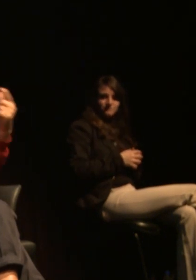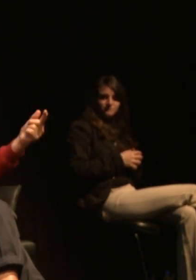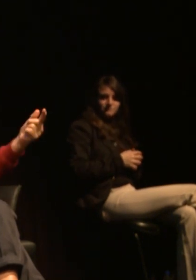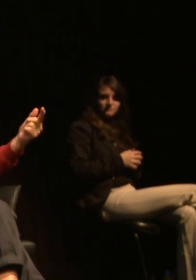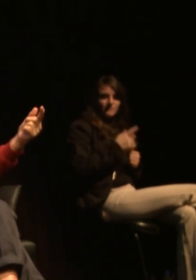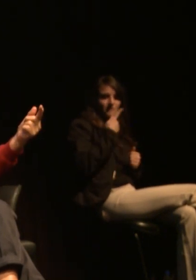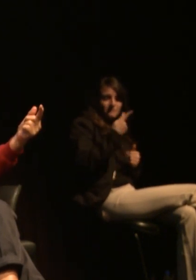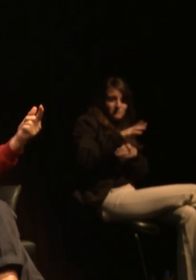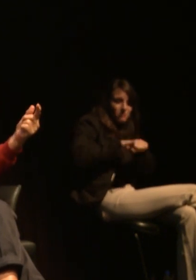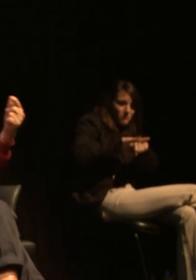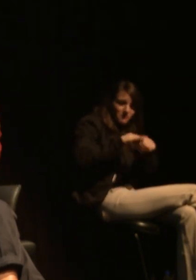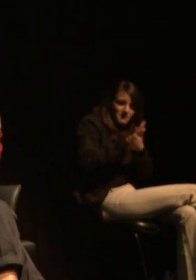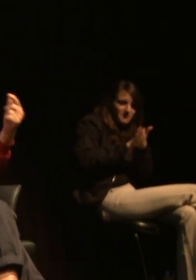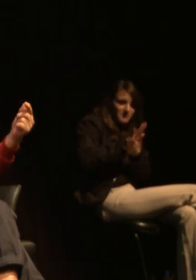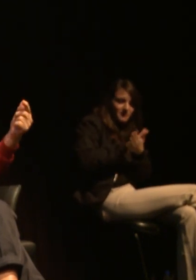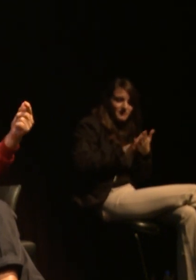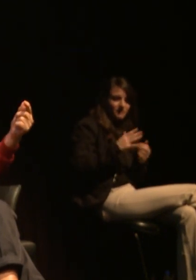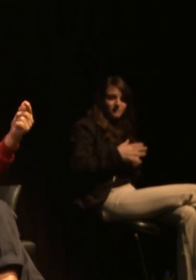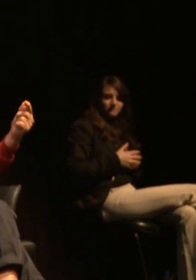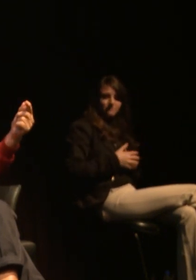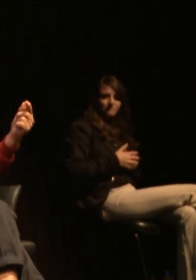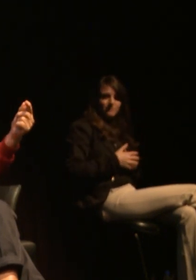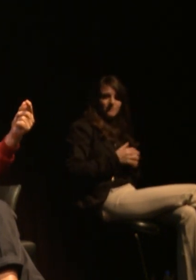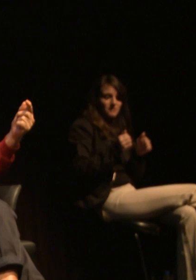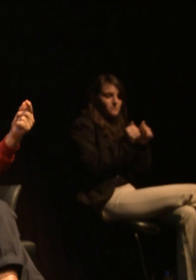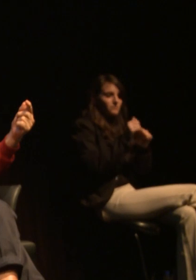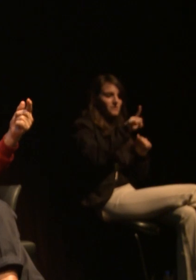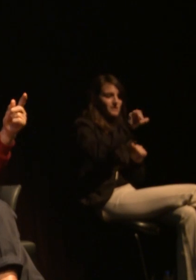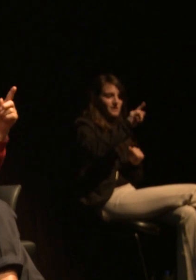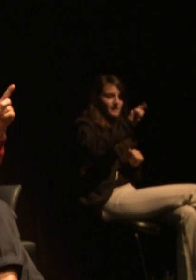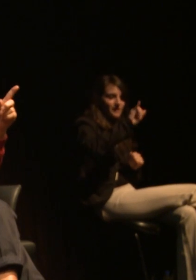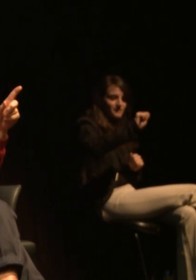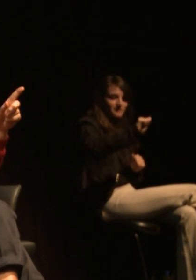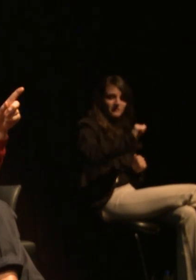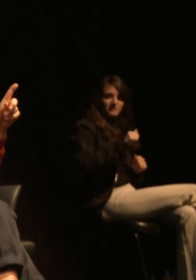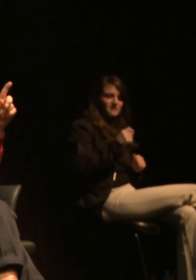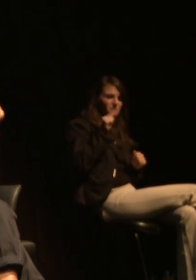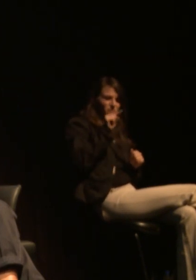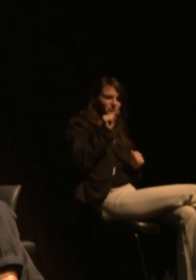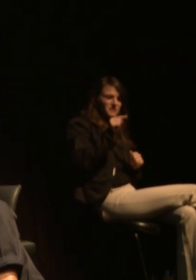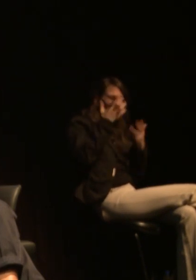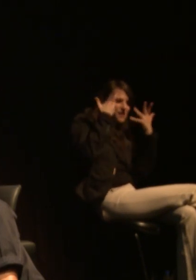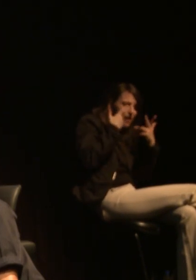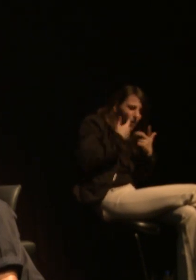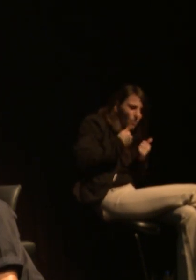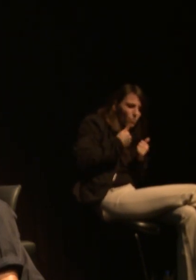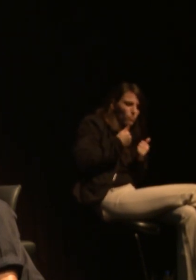eu tinha chegado perto dela, ela estava junto com a Lígia Fagundes Telles. E ela virou e falou, você é de